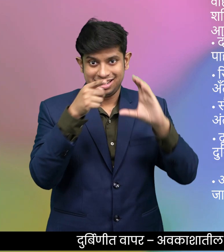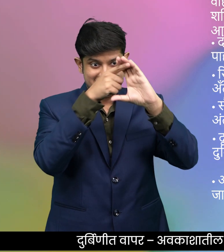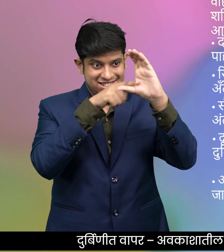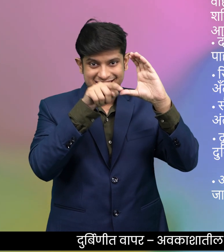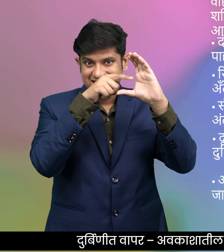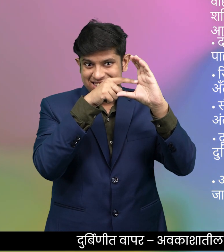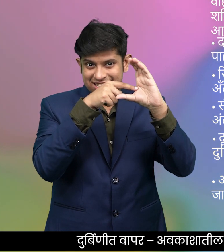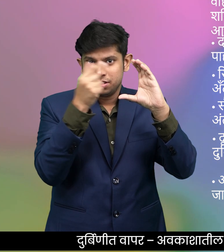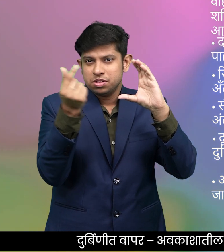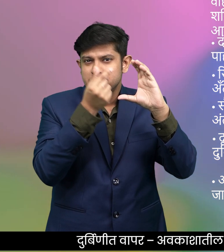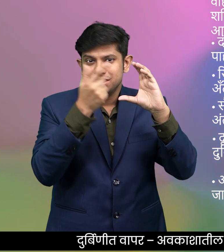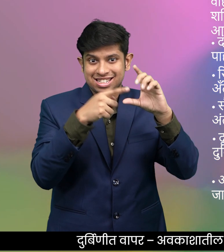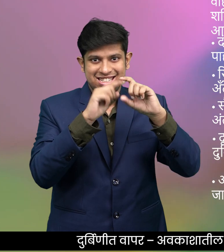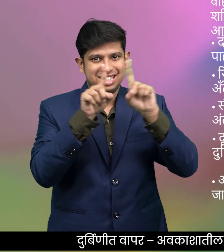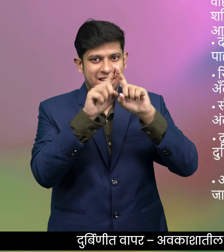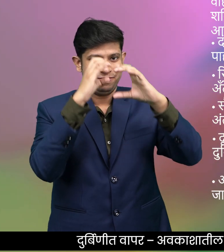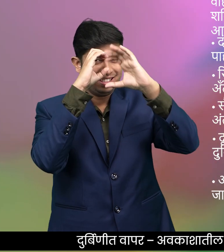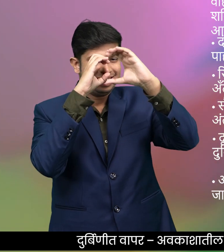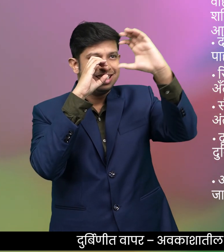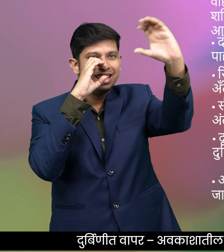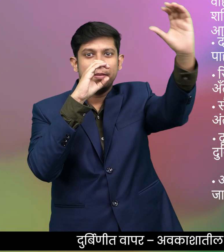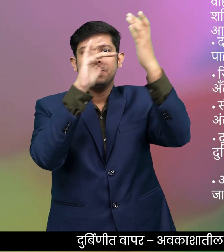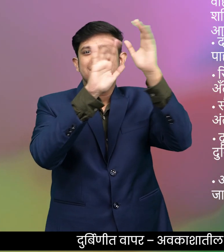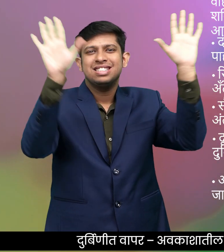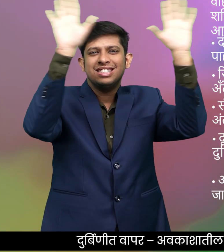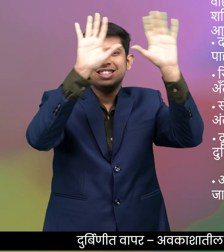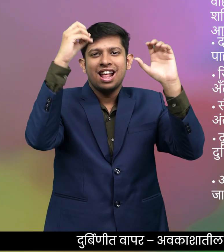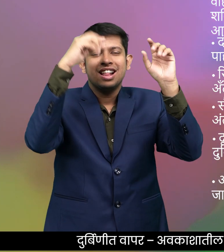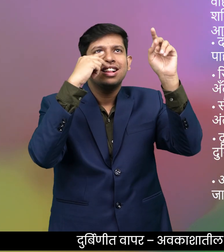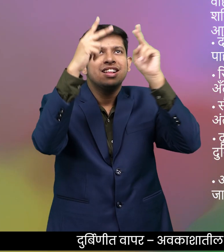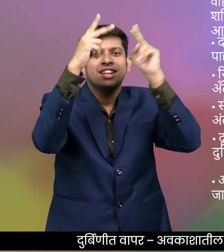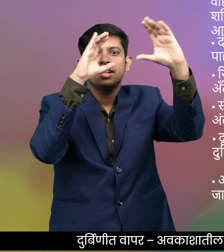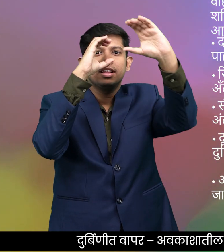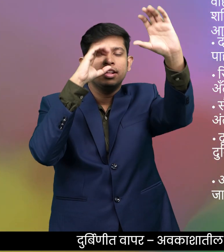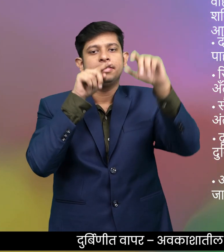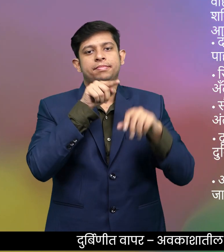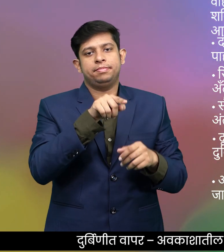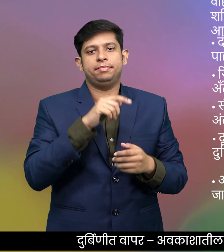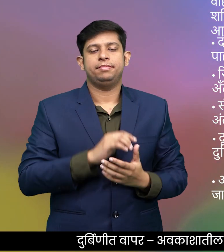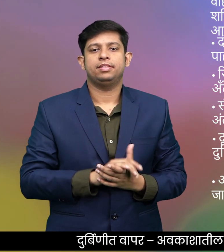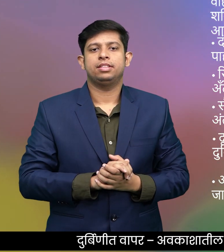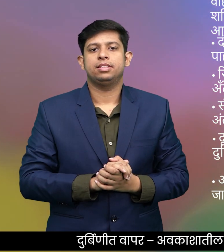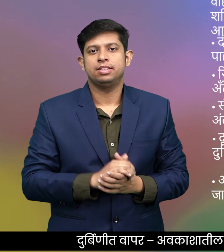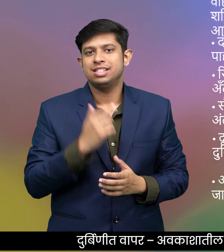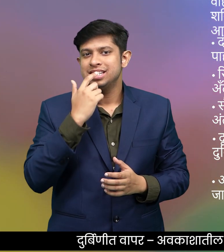Concave दुर्बिणीत mirrors वापर, are used अवकाशातील in दूरस्थ telescopes वस्तूंपासून to प्रकाश collect एकत्र light from करण्यासाठी. distant objects.